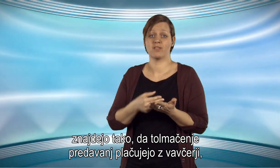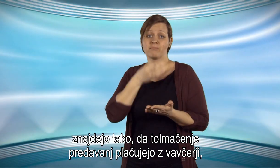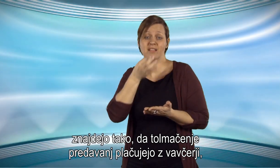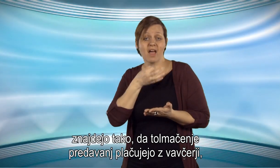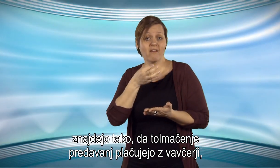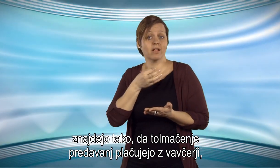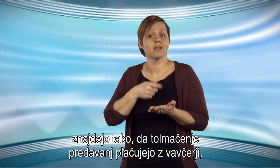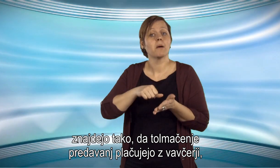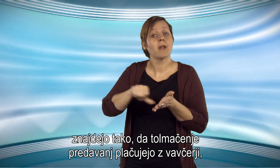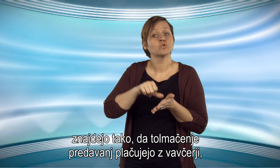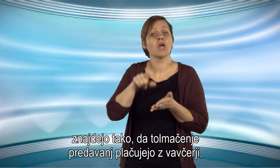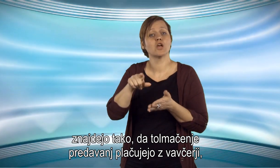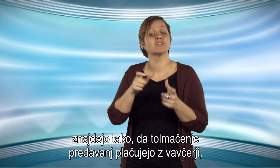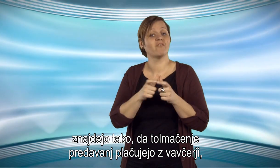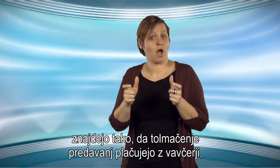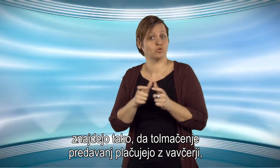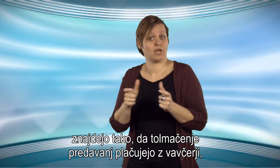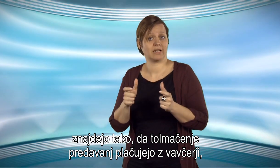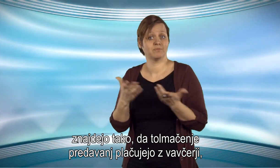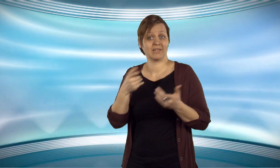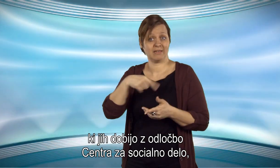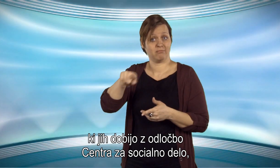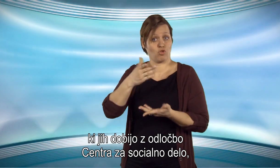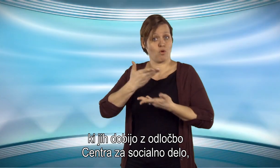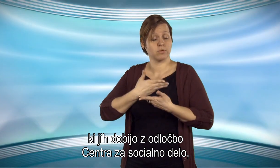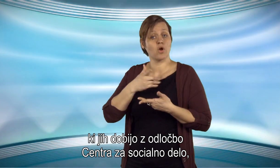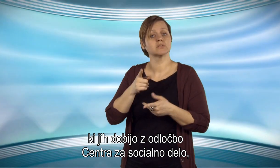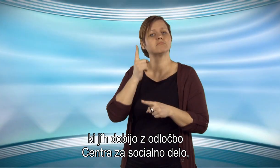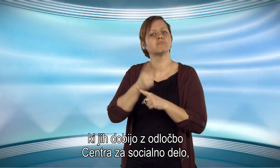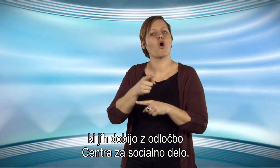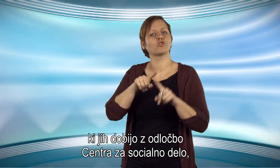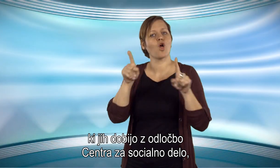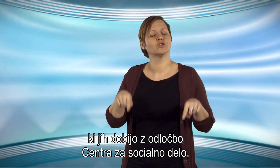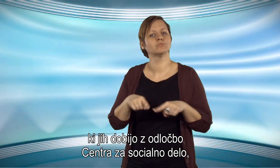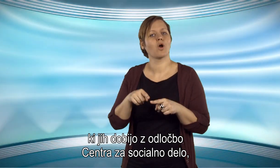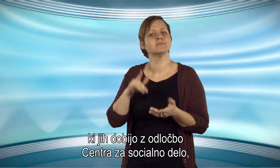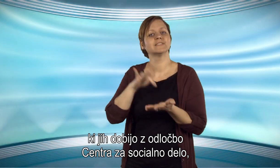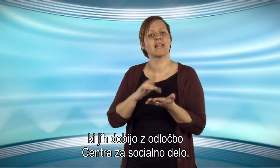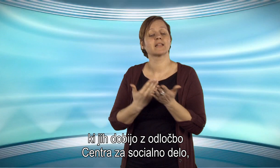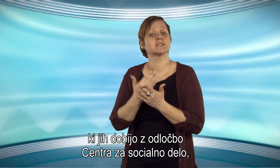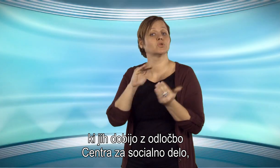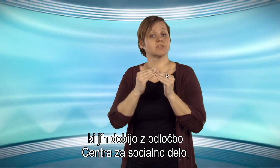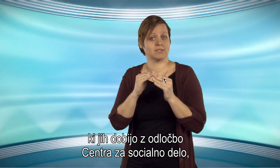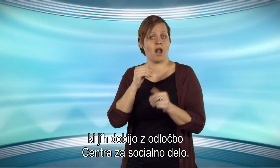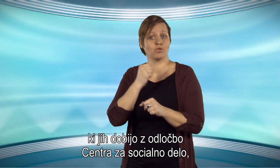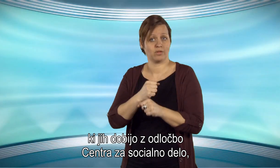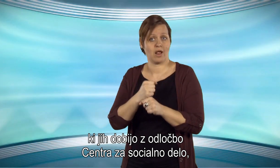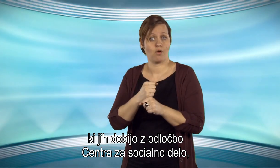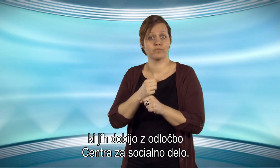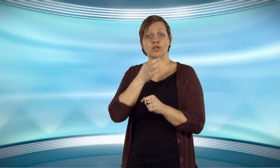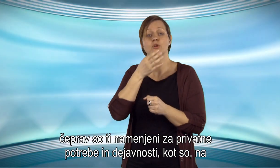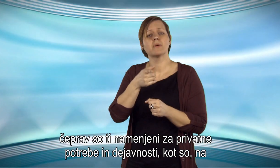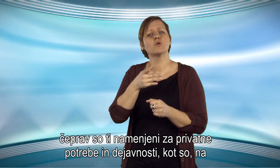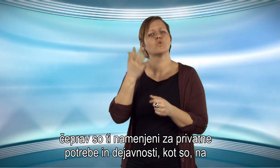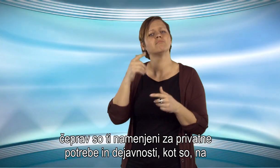tolmačenje predavanj plačujejo z vavčerji, ki jih dobijo z odločbo Centra za socialno delo, čeprav so ti namenjeni